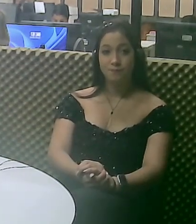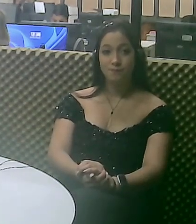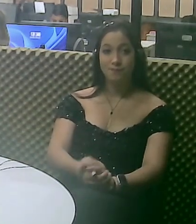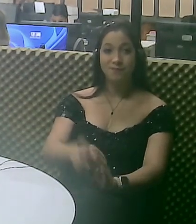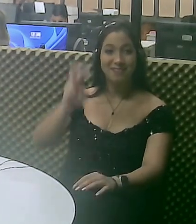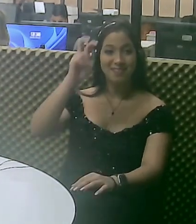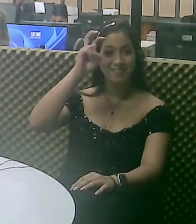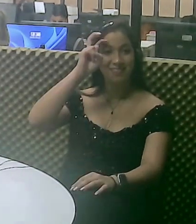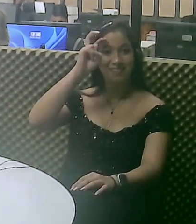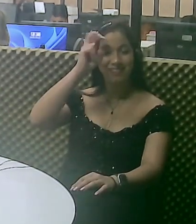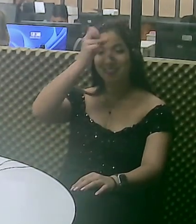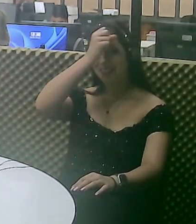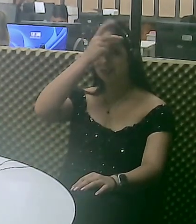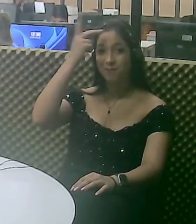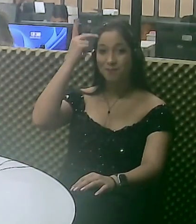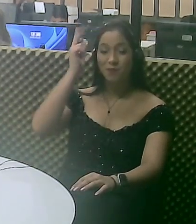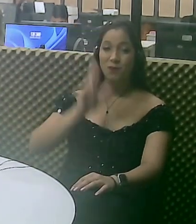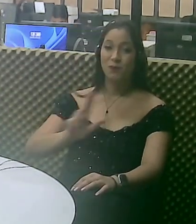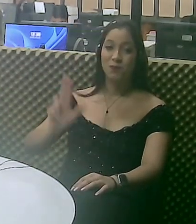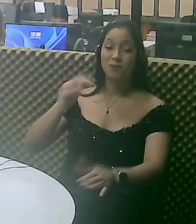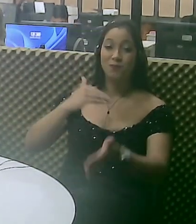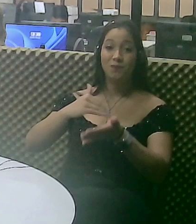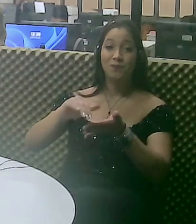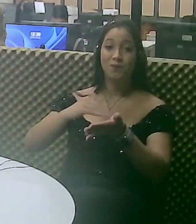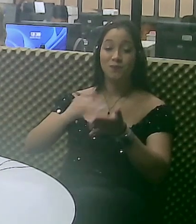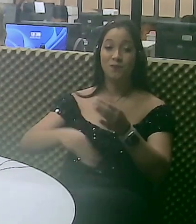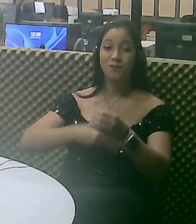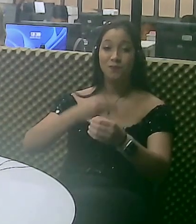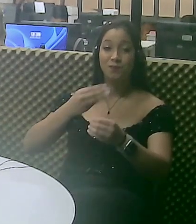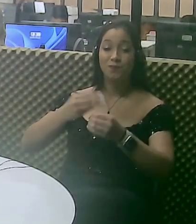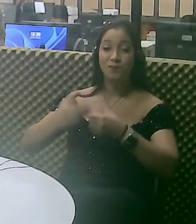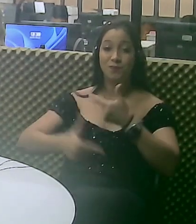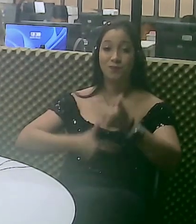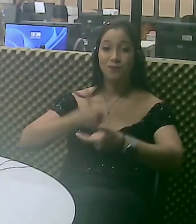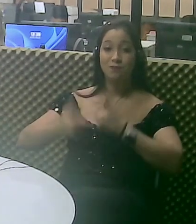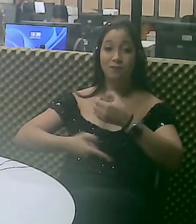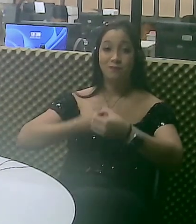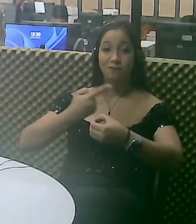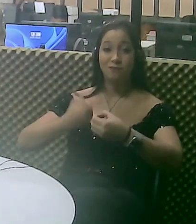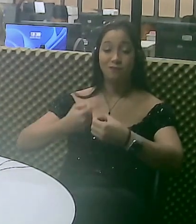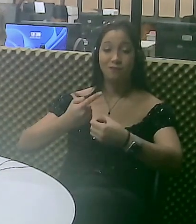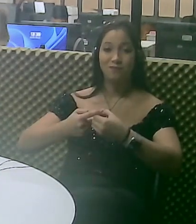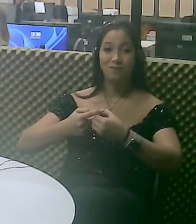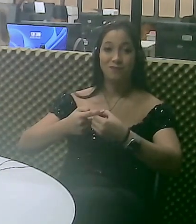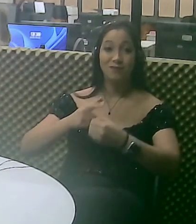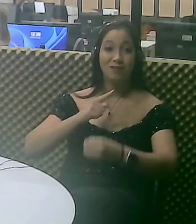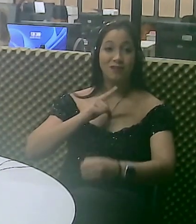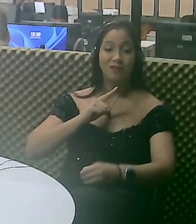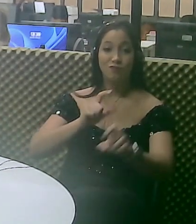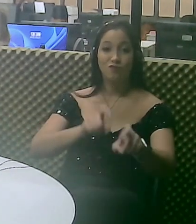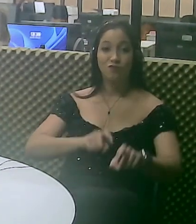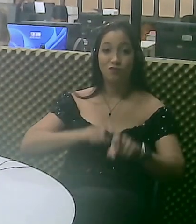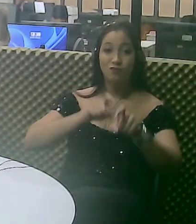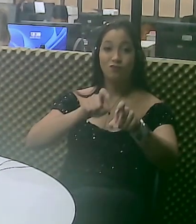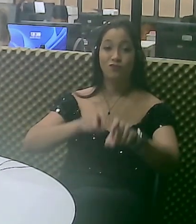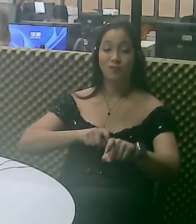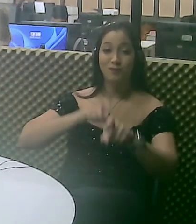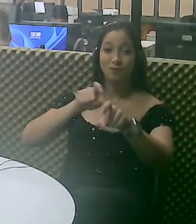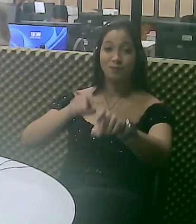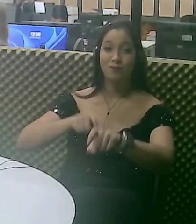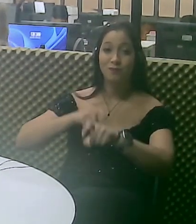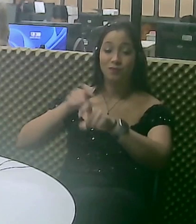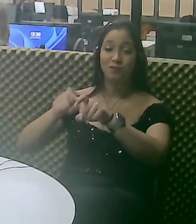Nesta quinta-feira, a Prefeitura de Uberlândia, por meio da Secretaria Municipal de Serviços Urbanos, leva os serviços de capina e roçagem e também